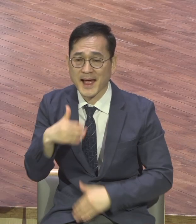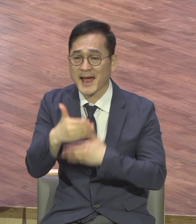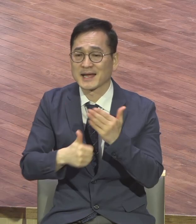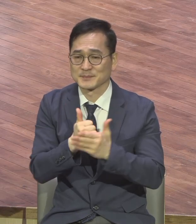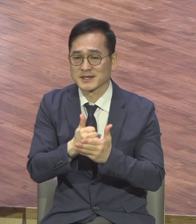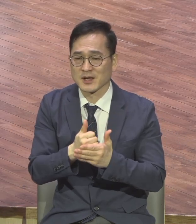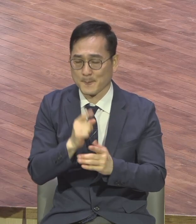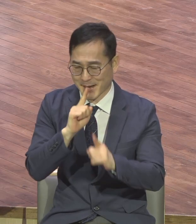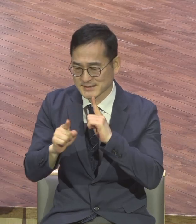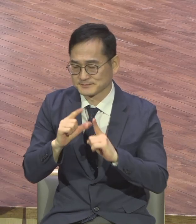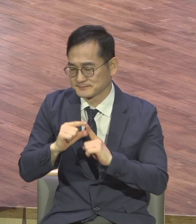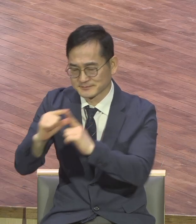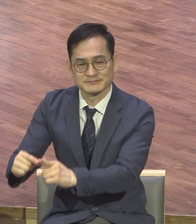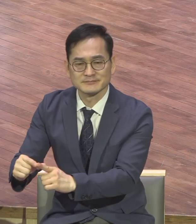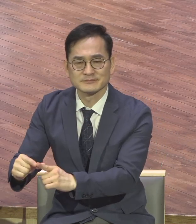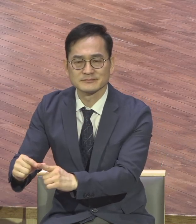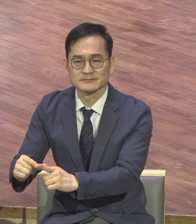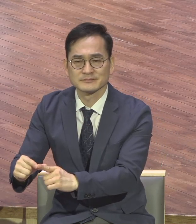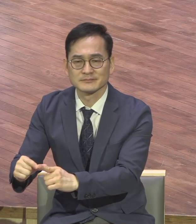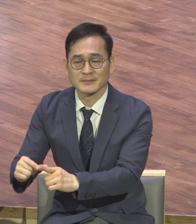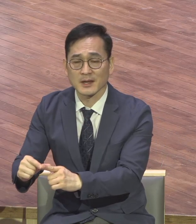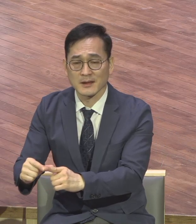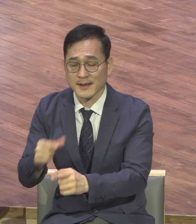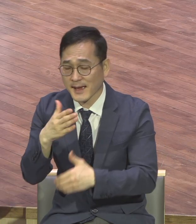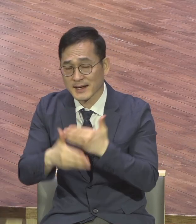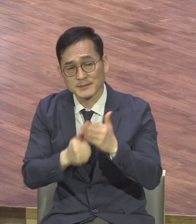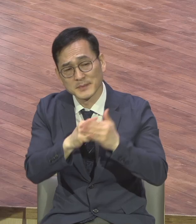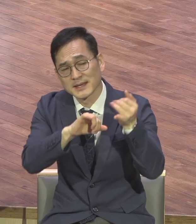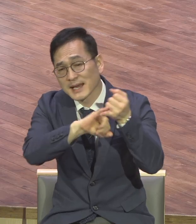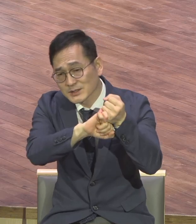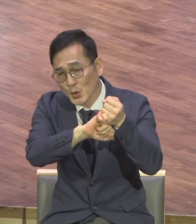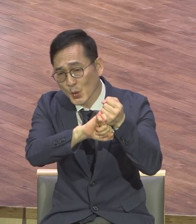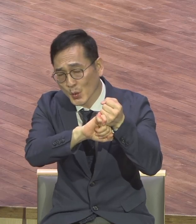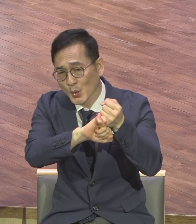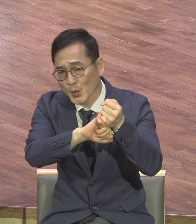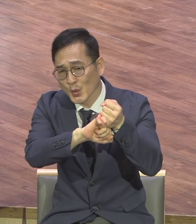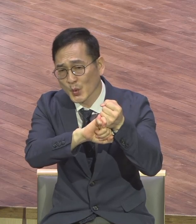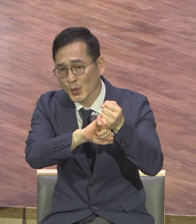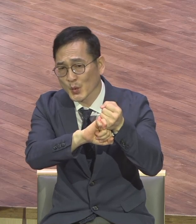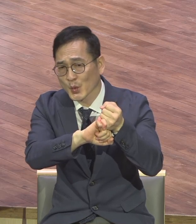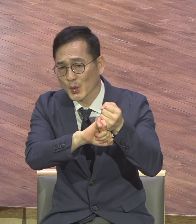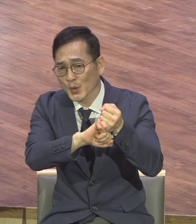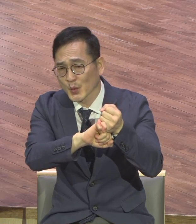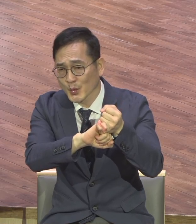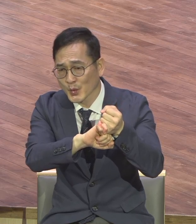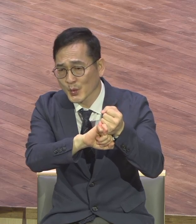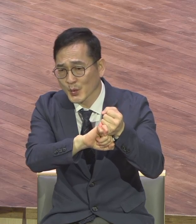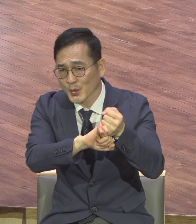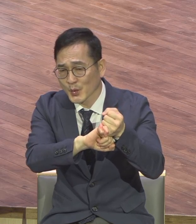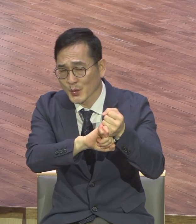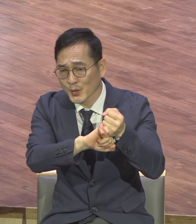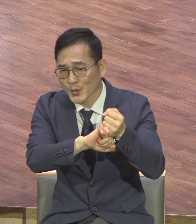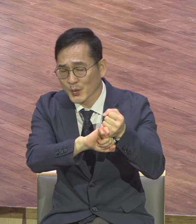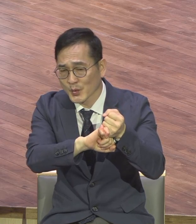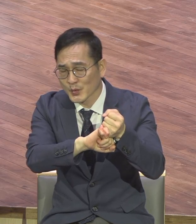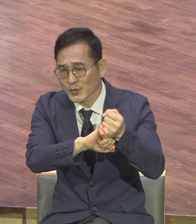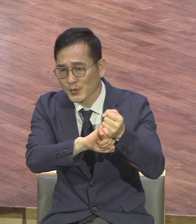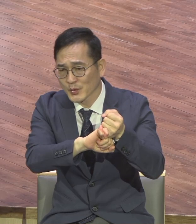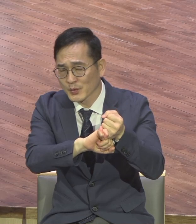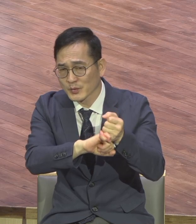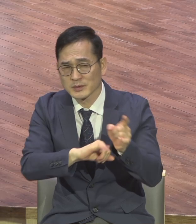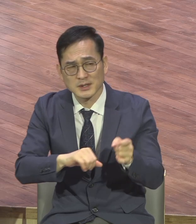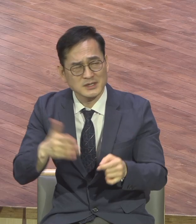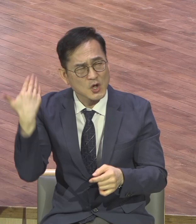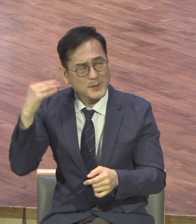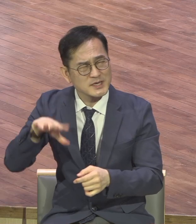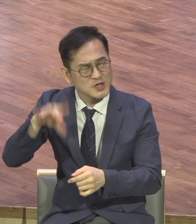하나님의 이 약속과 이 성취를 이루는데 무리가 아니에요. 하나님 꼭 하신 게 그래요. 초대교회도